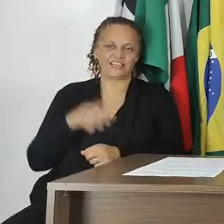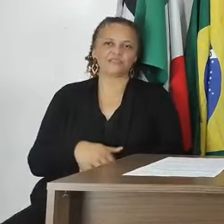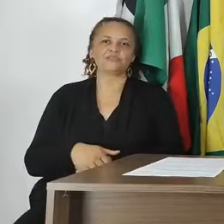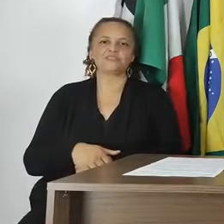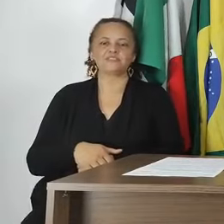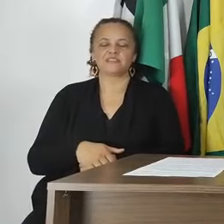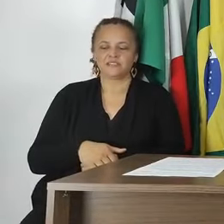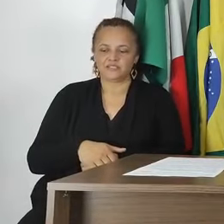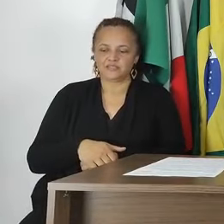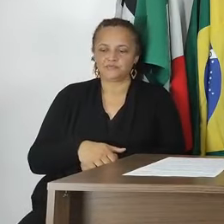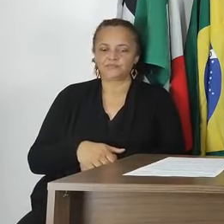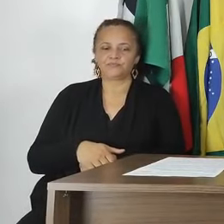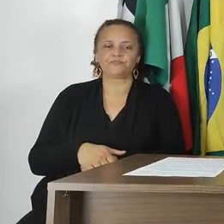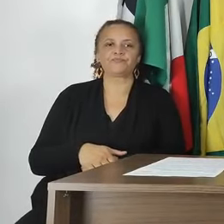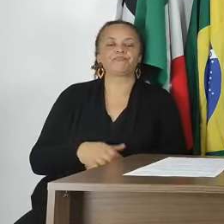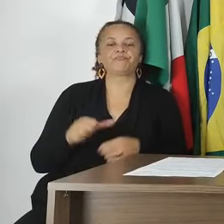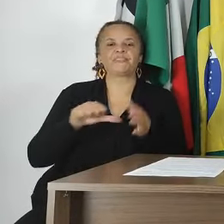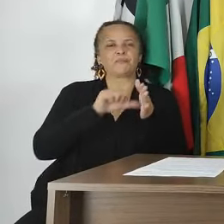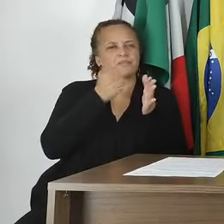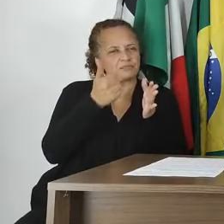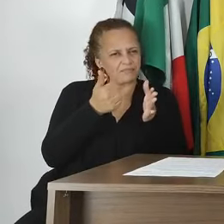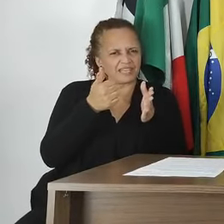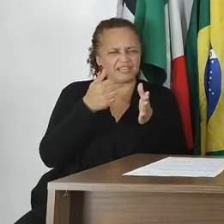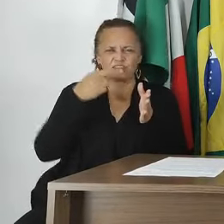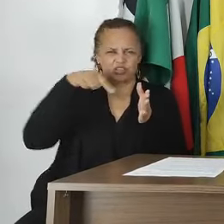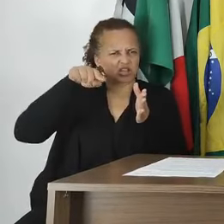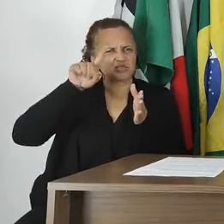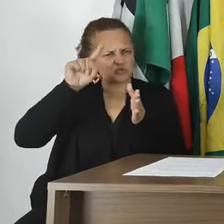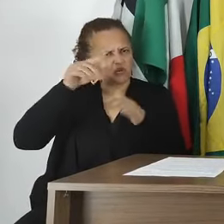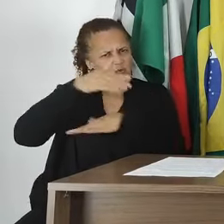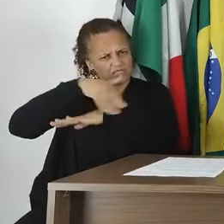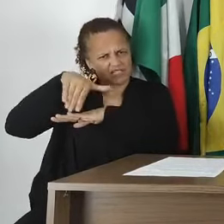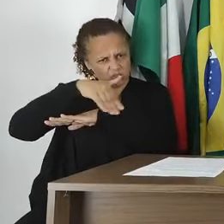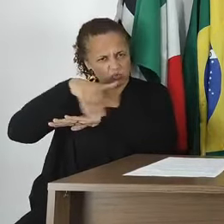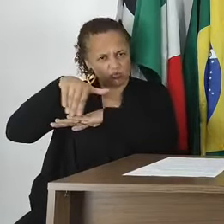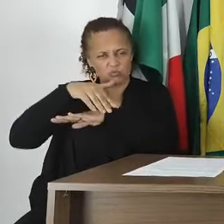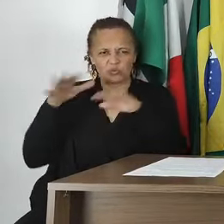anjos, era a primeira saída que nós fizemos,